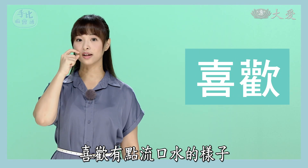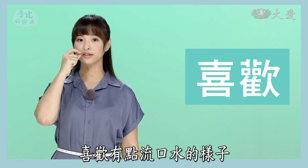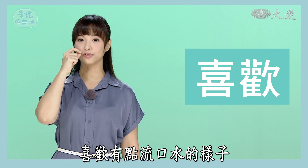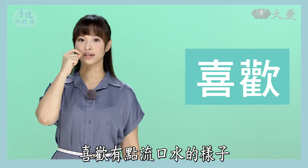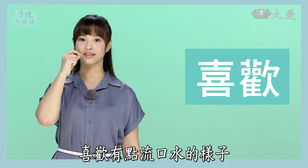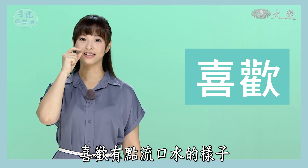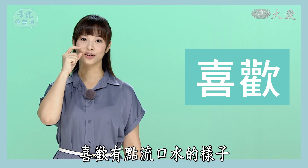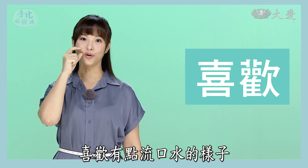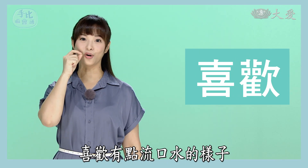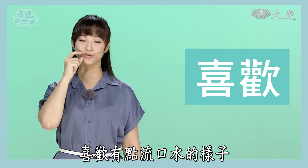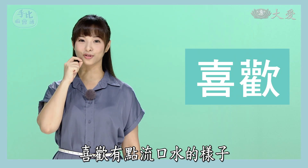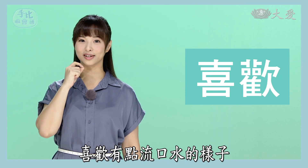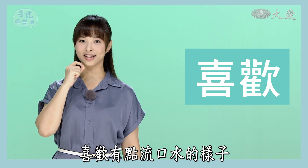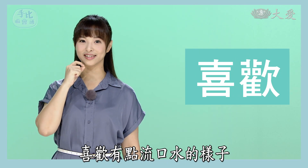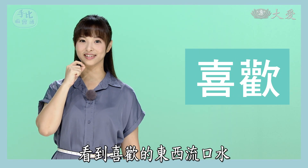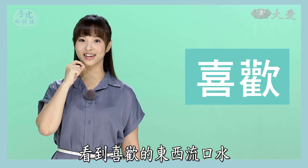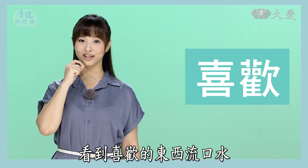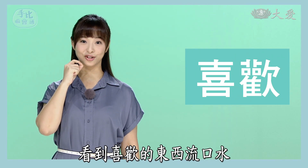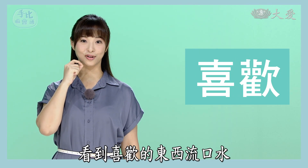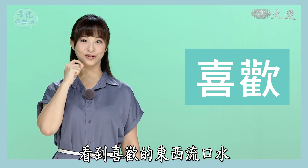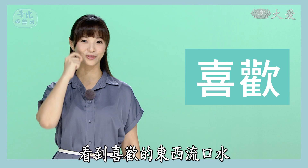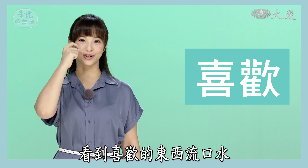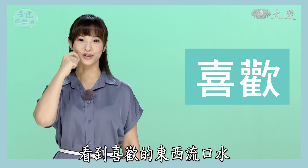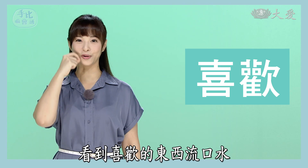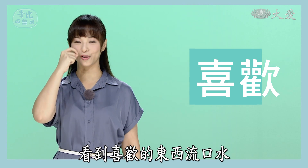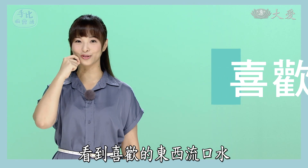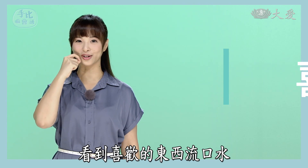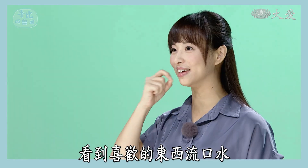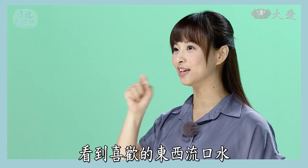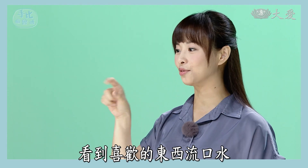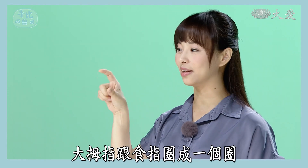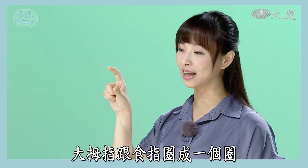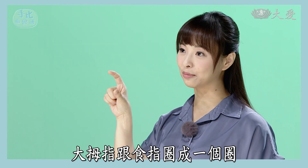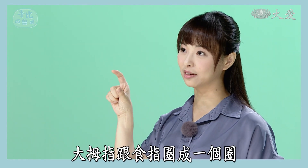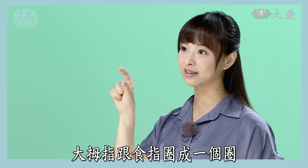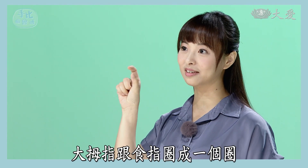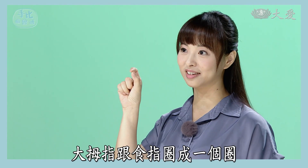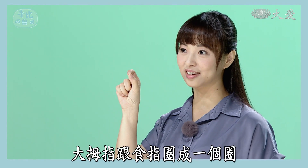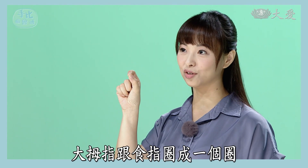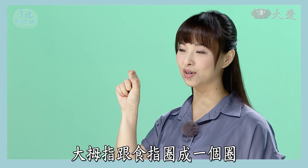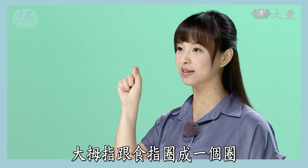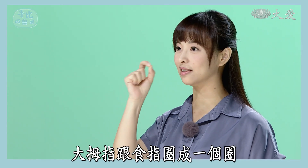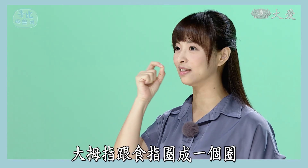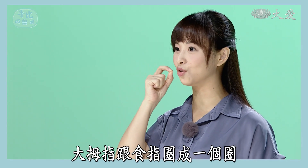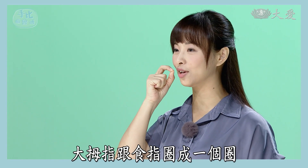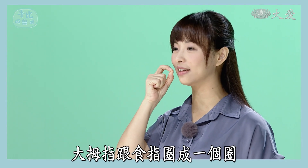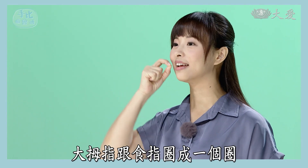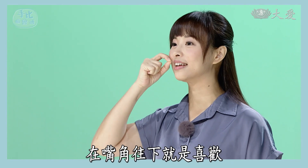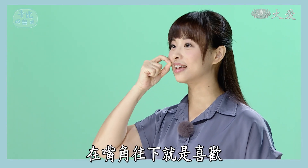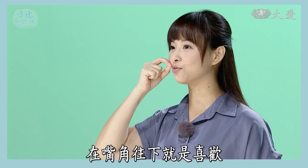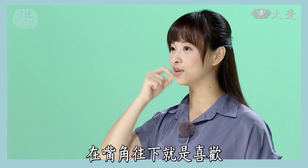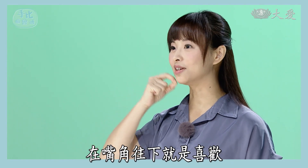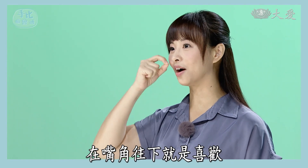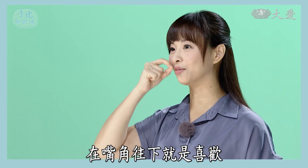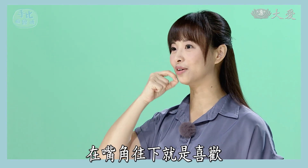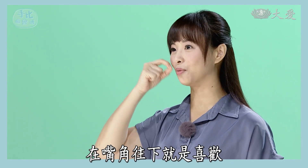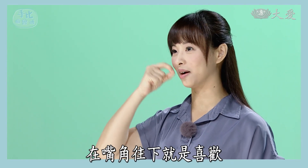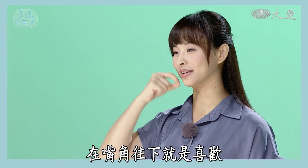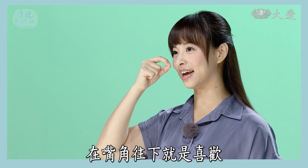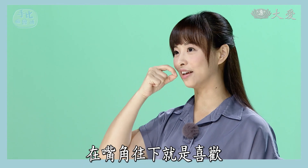呢有点流口水的样子，看到喜欢的东西流口水，所以大拇指跟食指圈成一个圈，在嘴角呢往下就